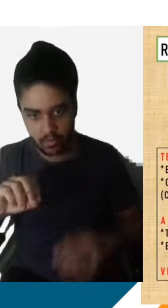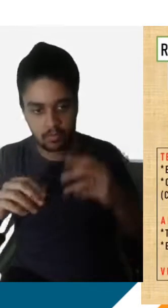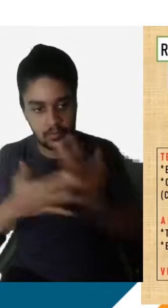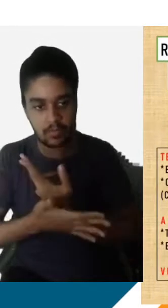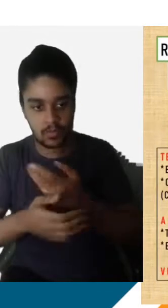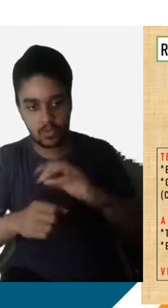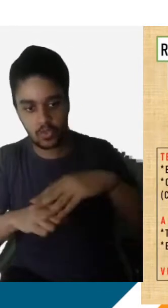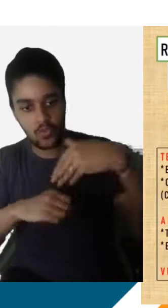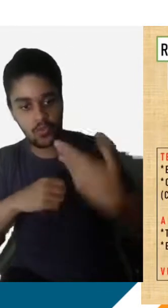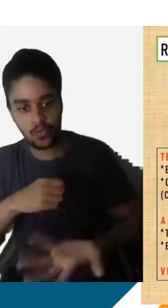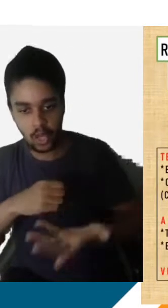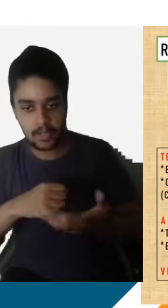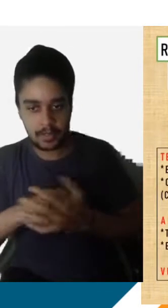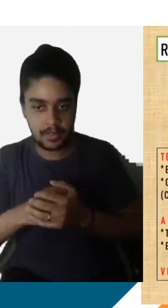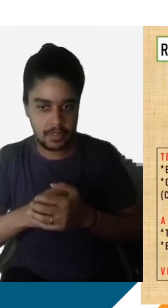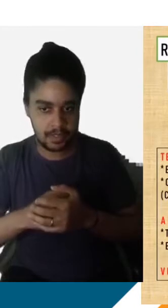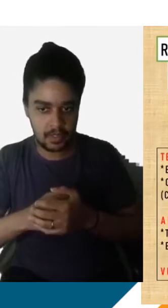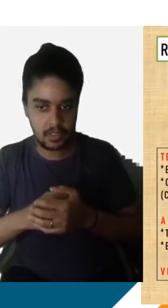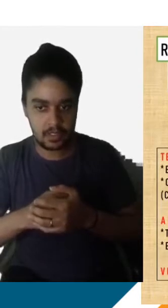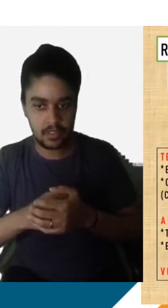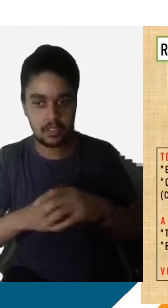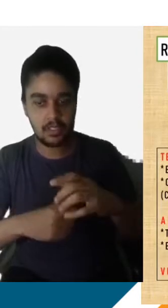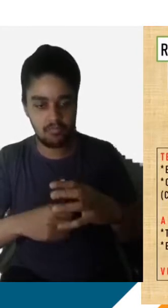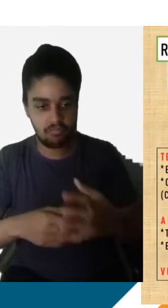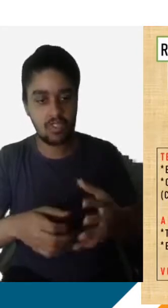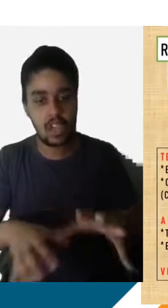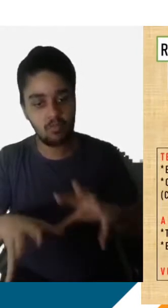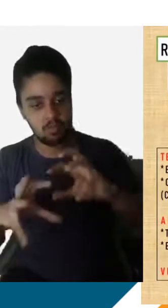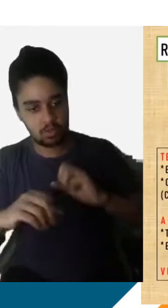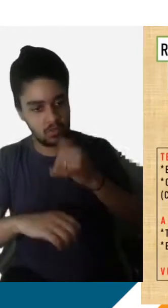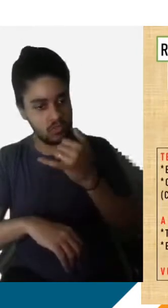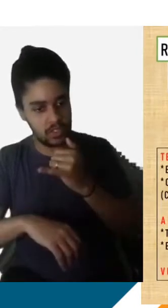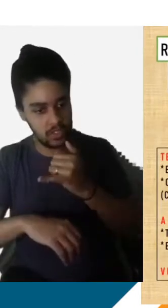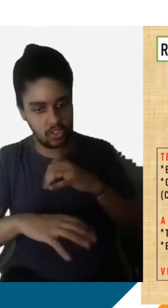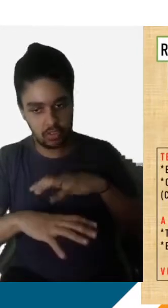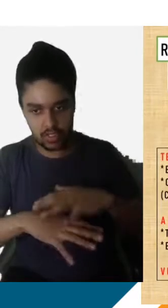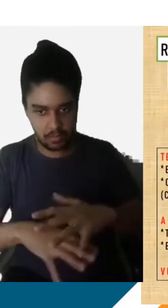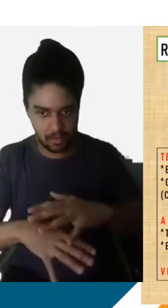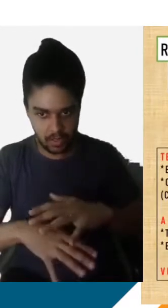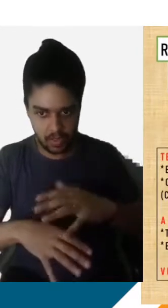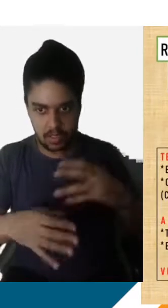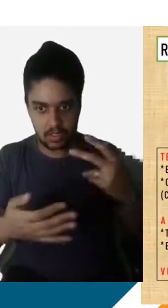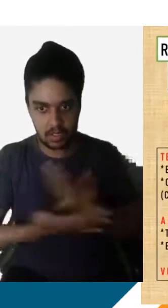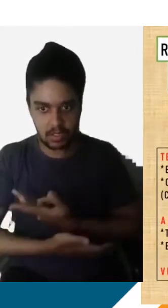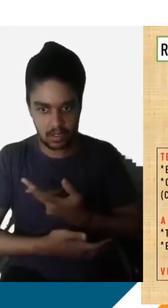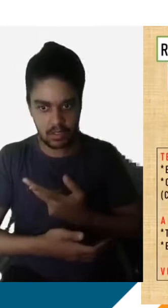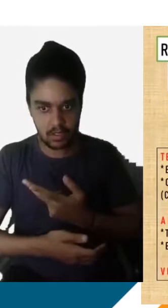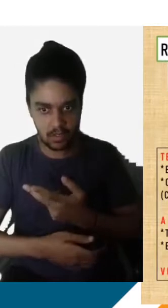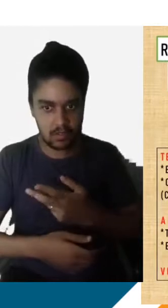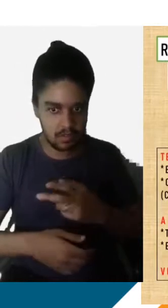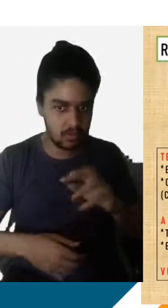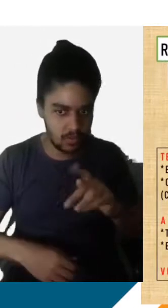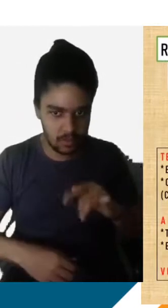é a parte externa, onde recebe a energia do terremoto formada,